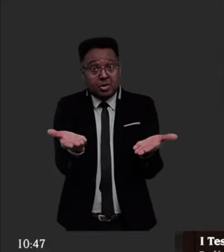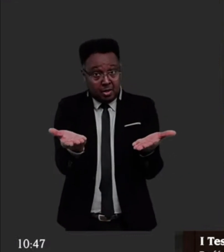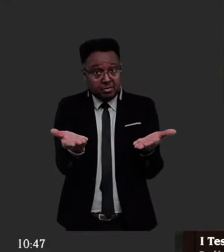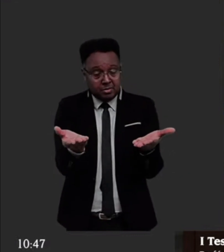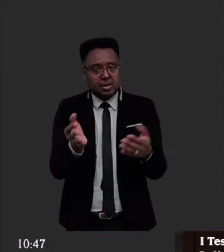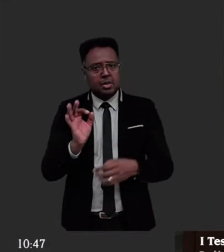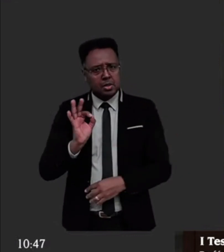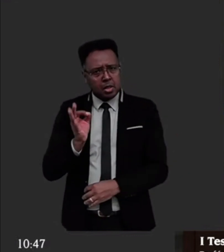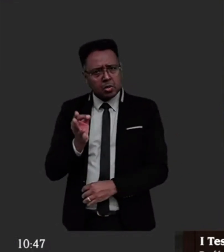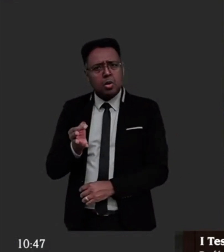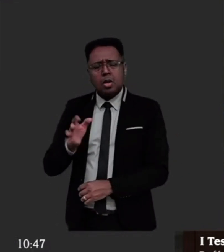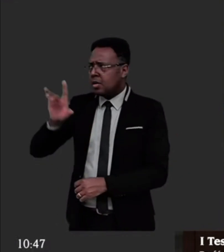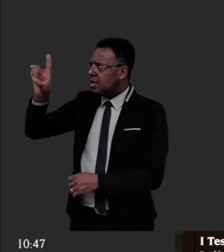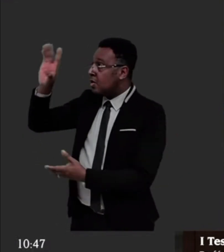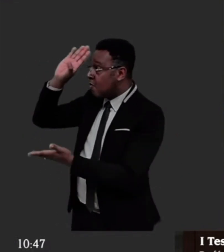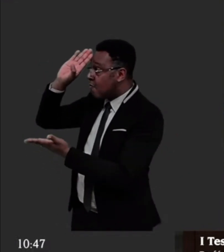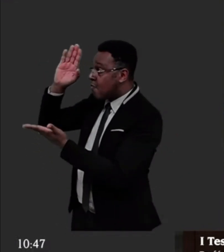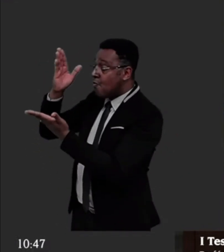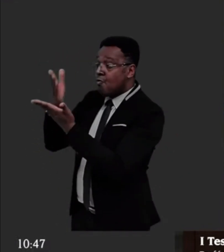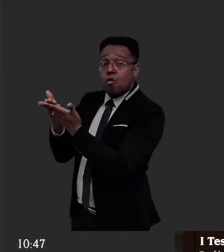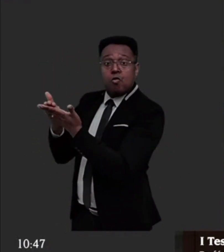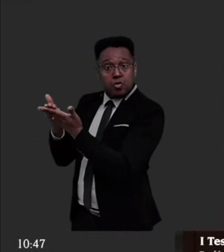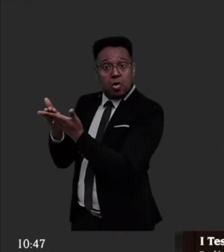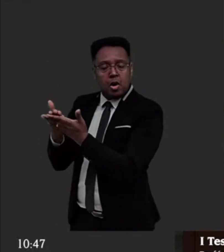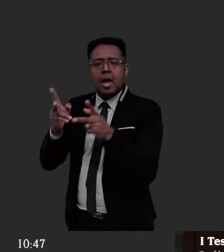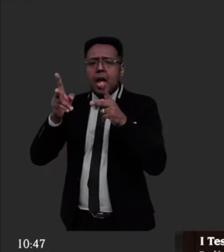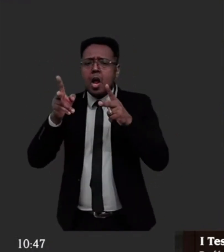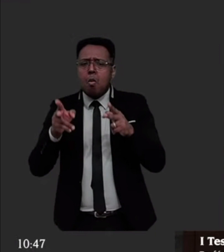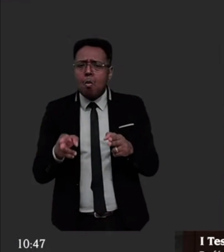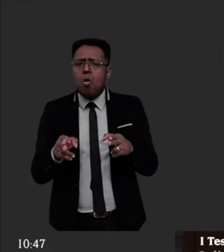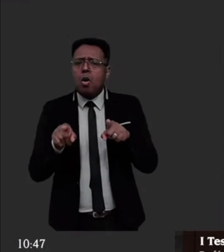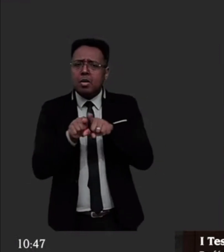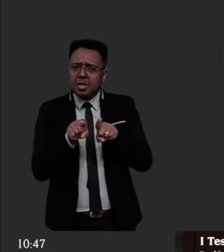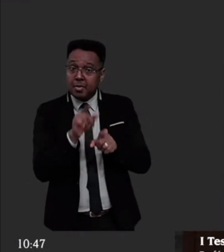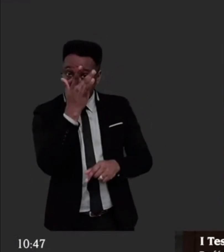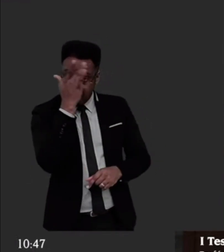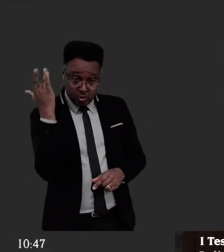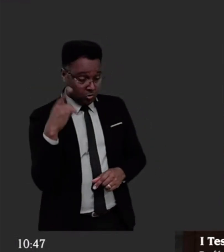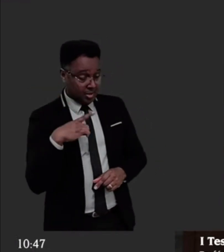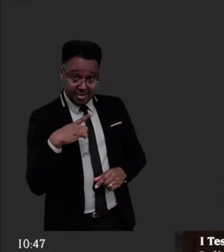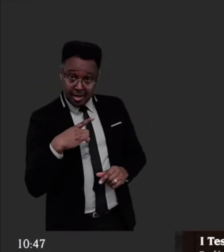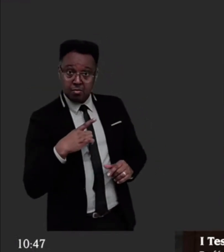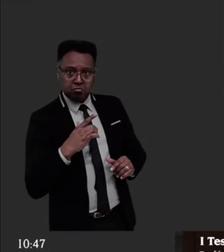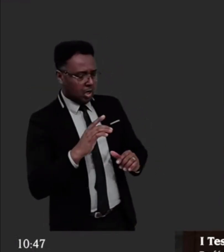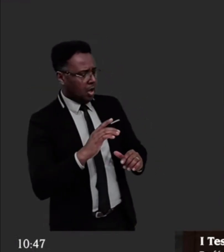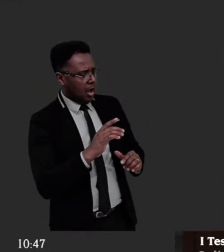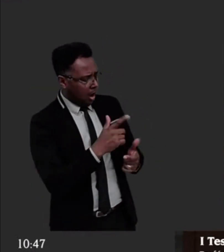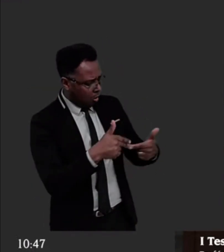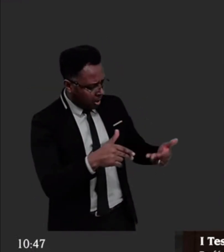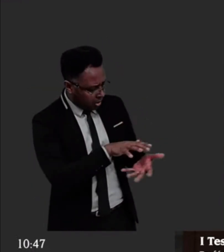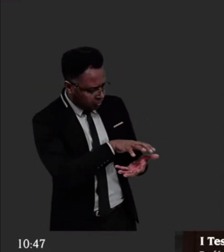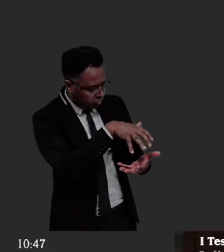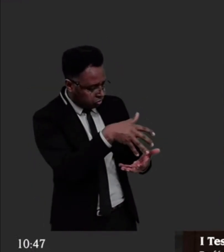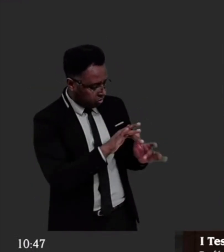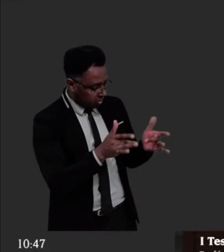propriedade, confiou que a pessoa retenha e guardado consigo, esta garantia que eu te dou de que eu vou cumprir a minha